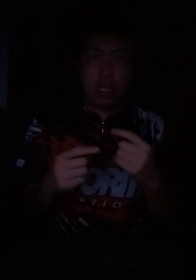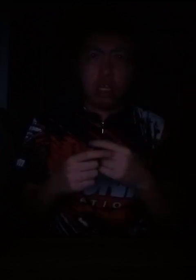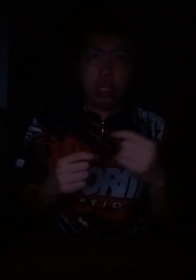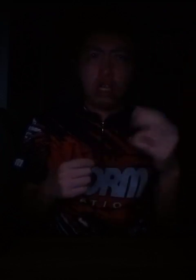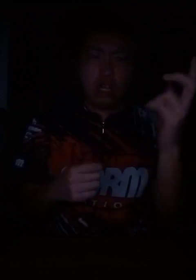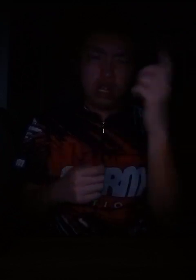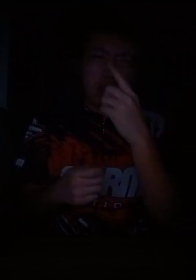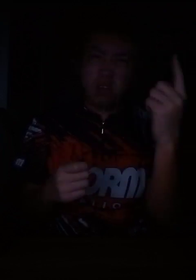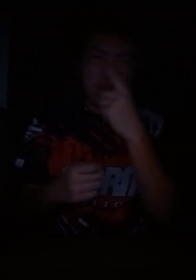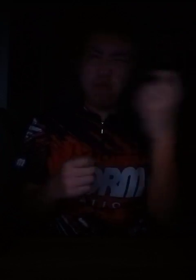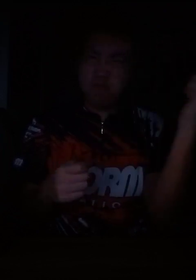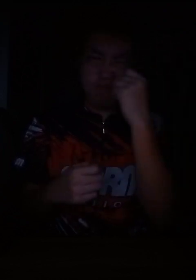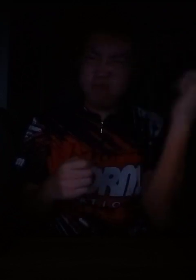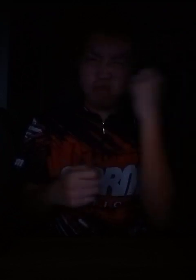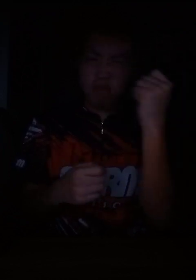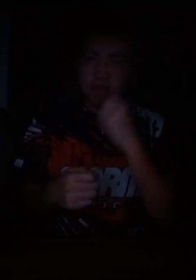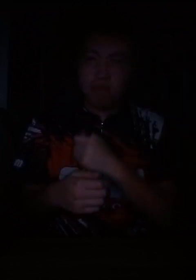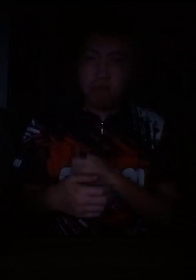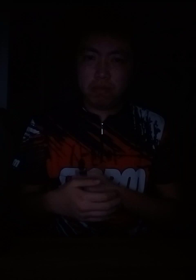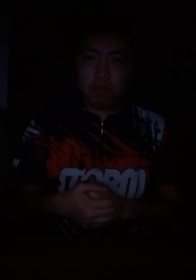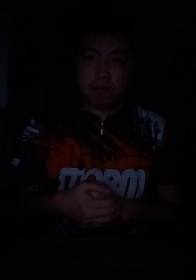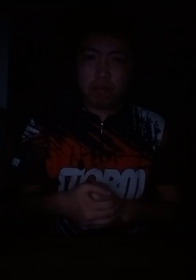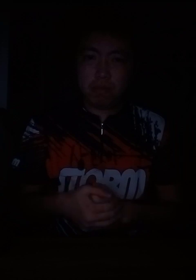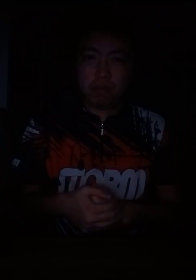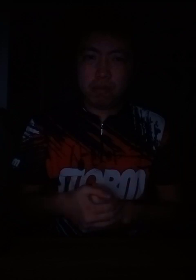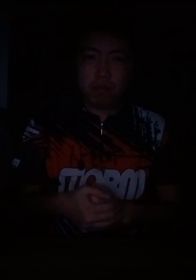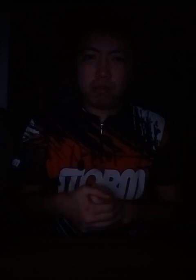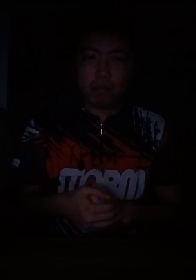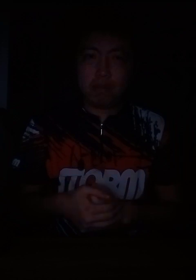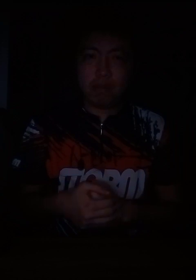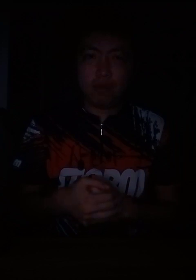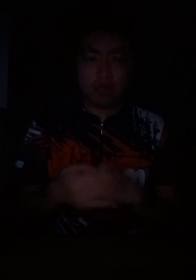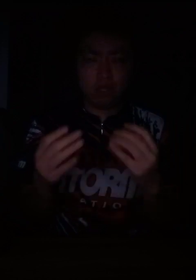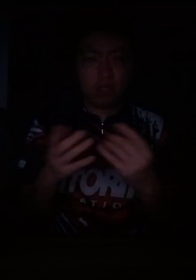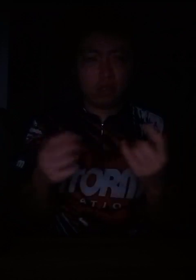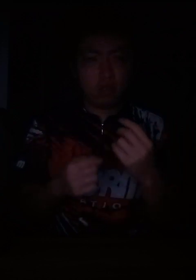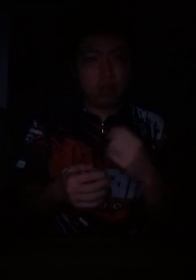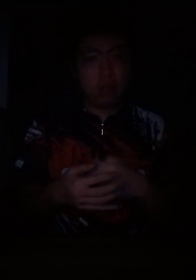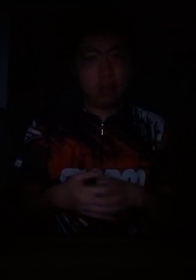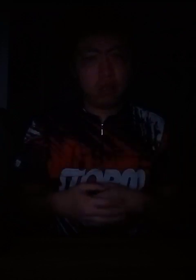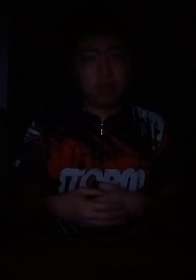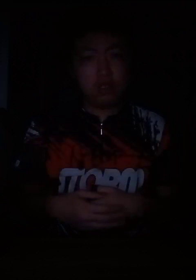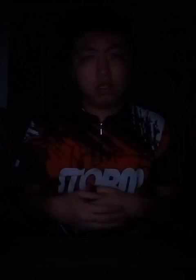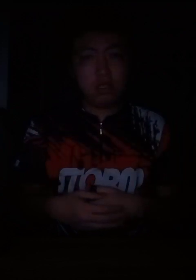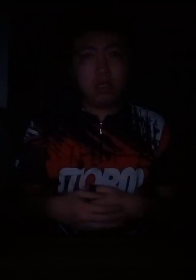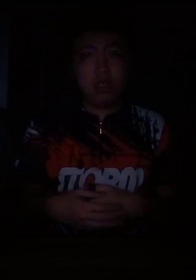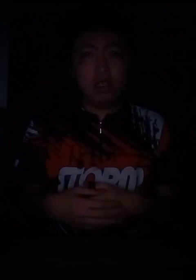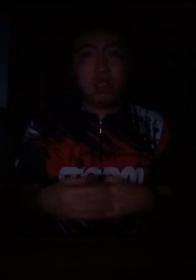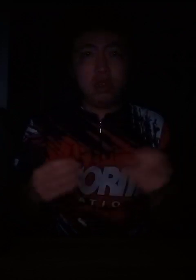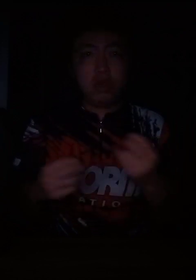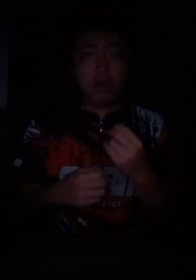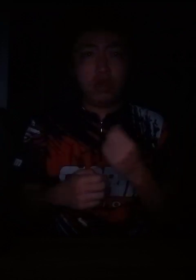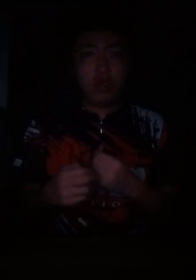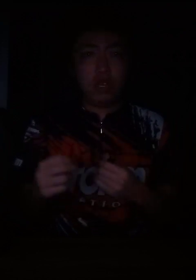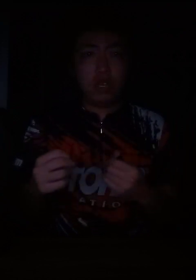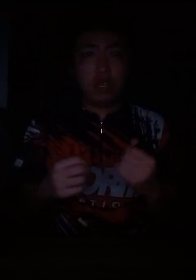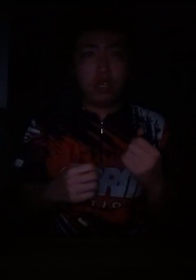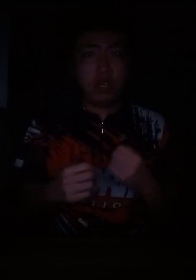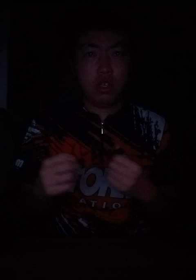주먹으로 2차례 얼굴을 가격당했거든요. 기록이라도 좀 남겼으면 좋겠는데. 신고를 마친 뒤 파출소를